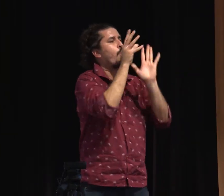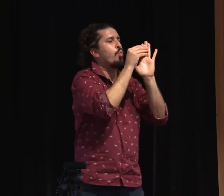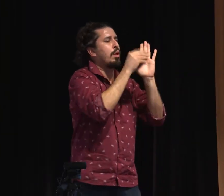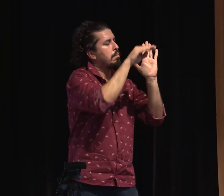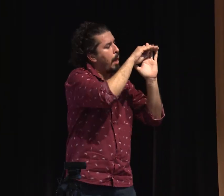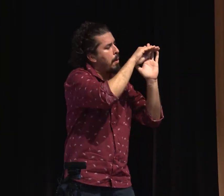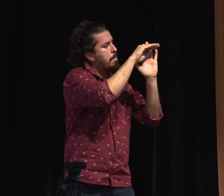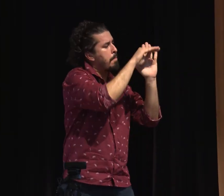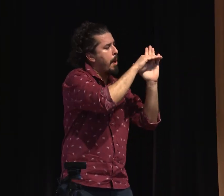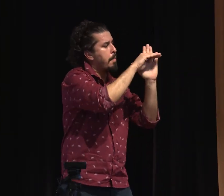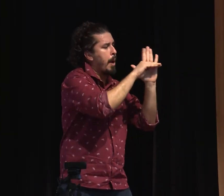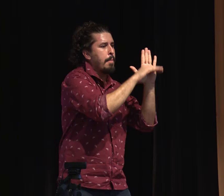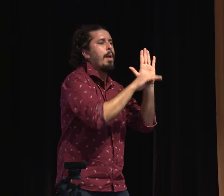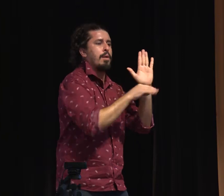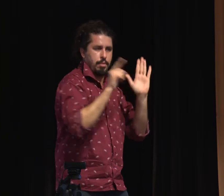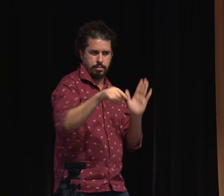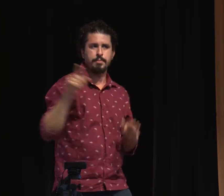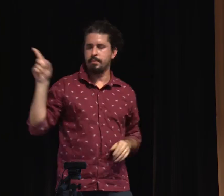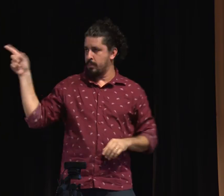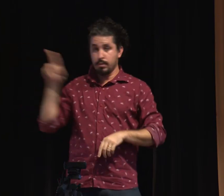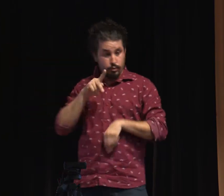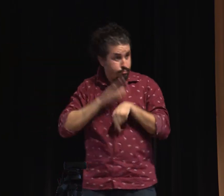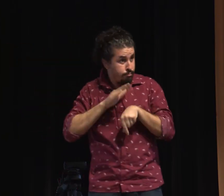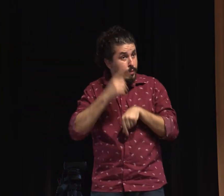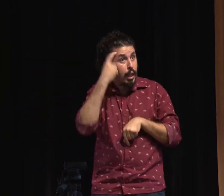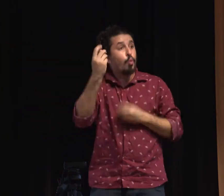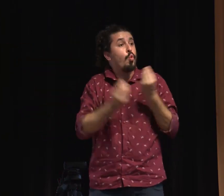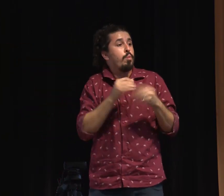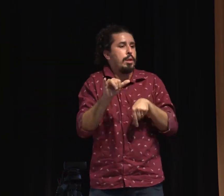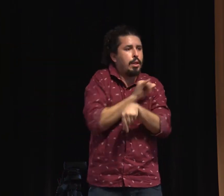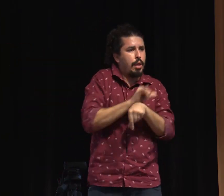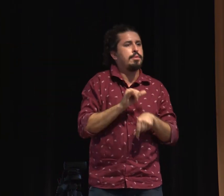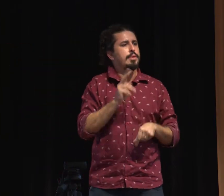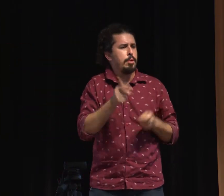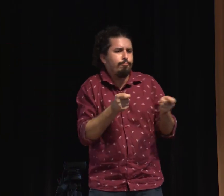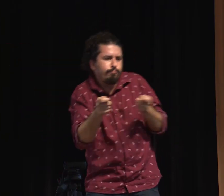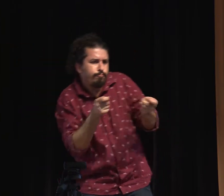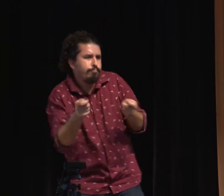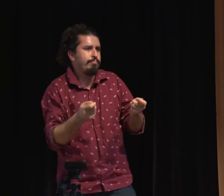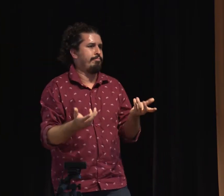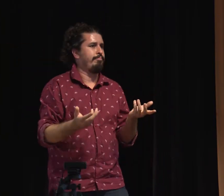história, o conteúdo vai estar lá dentro para ser trabalhado também, né? E a gente pensa algumas estratégias